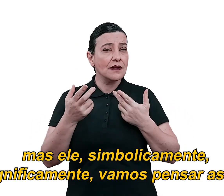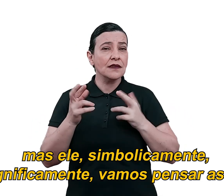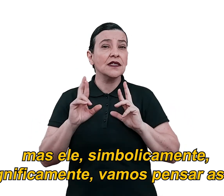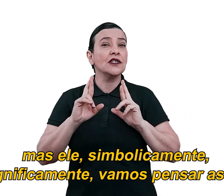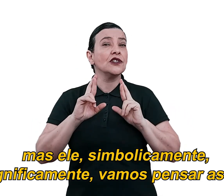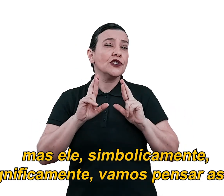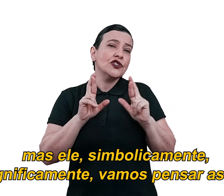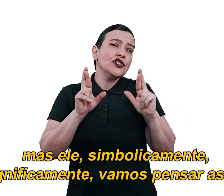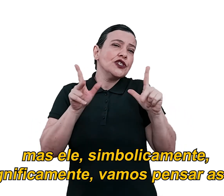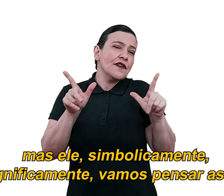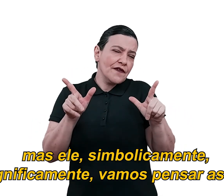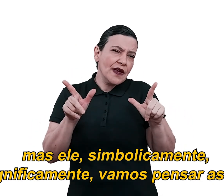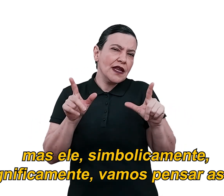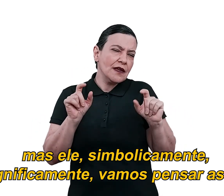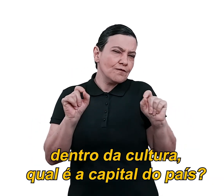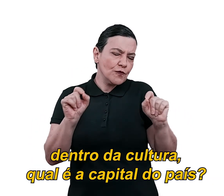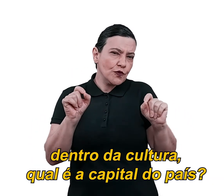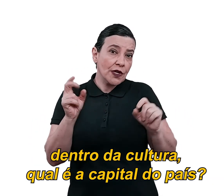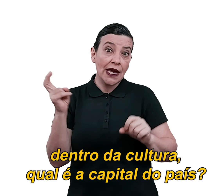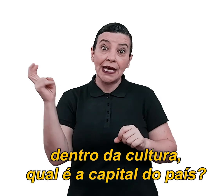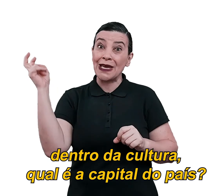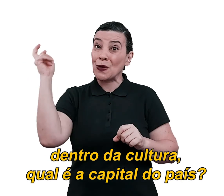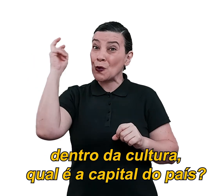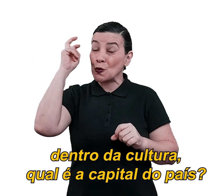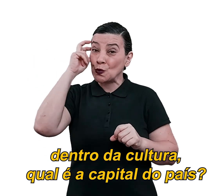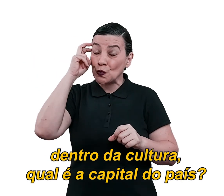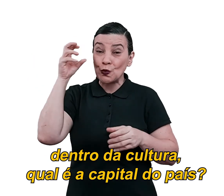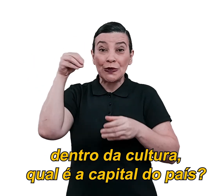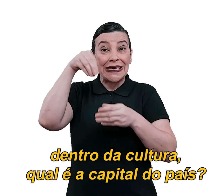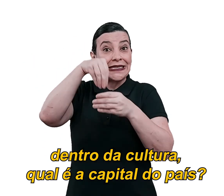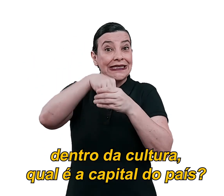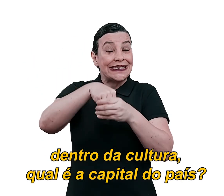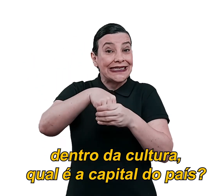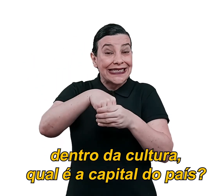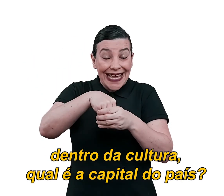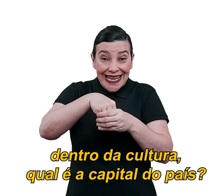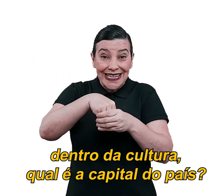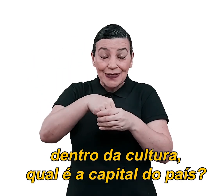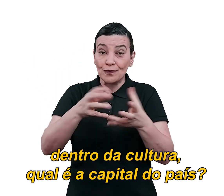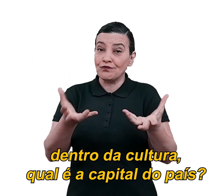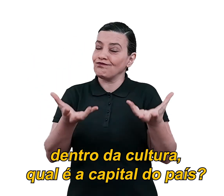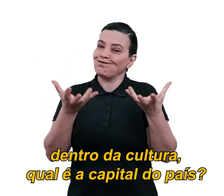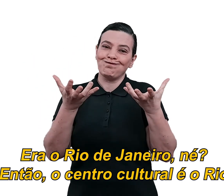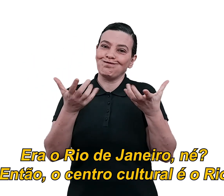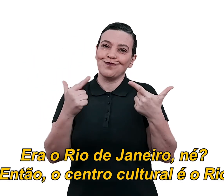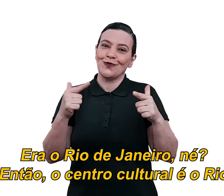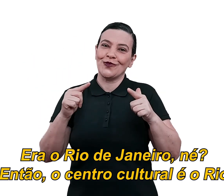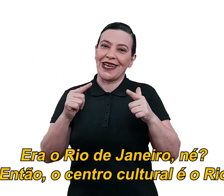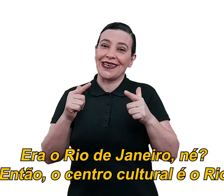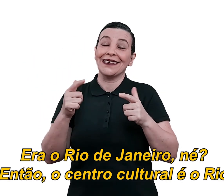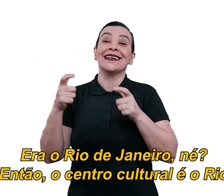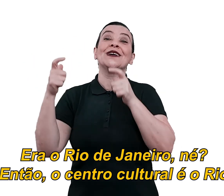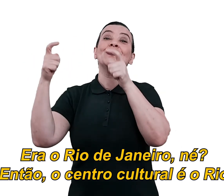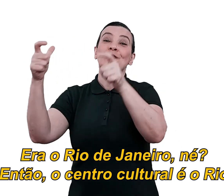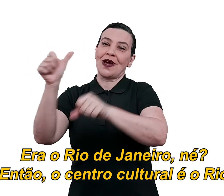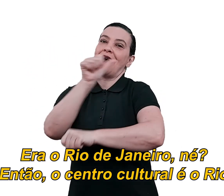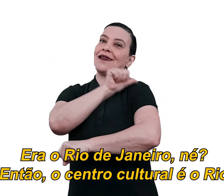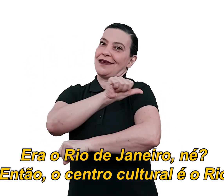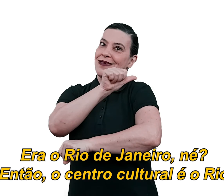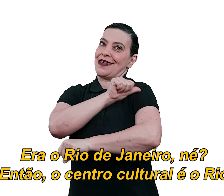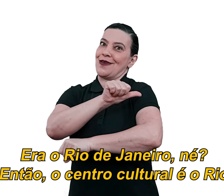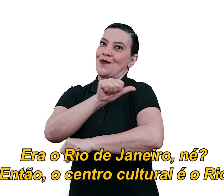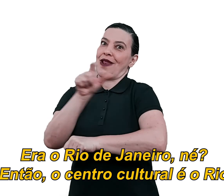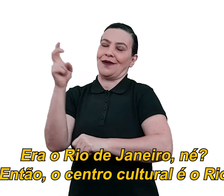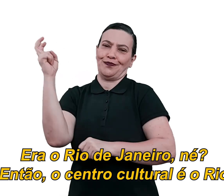simbolicamente, né, e significativamente, vamos pensar assim, dentro da cultura, qual era a capital do país? Era o Rio de Janeiro, né? Então,